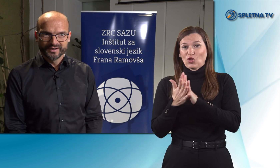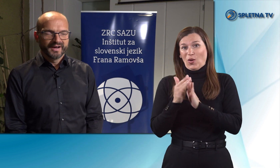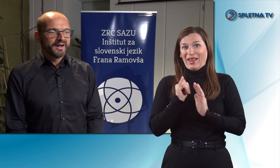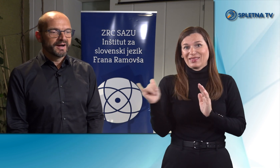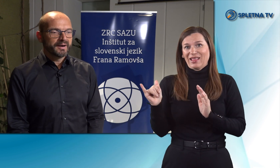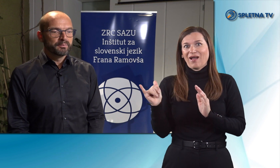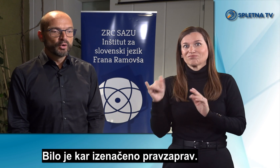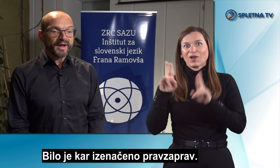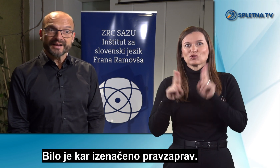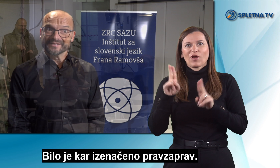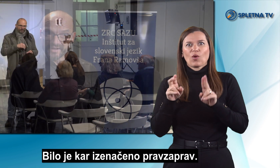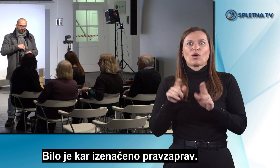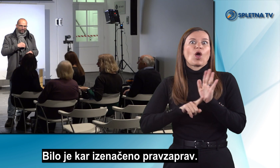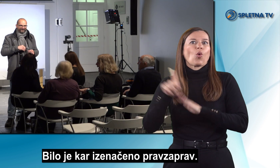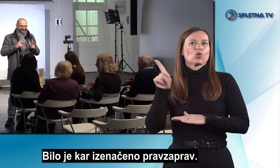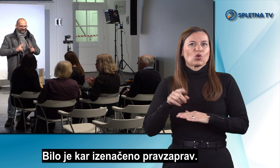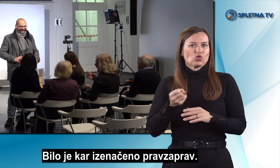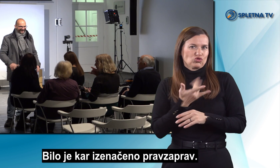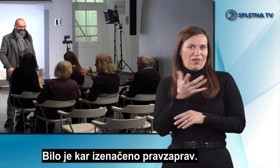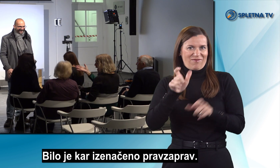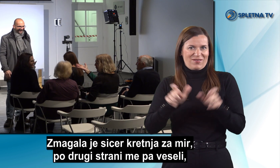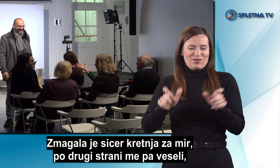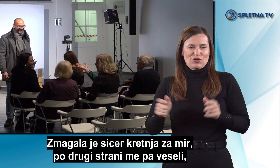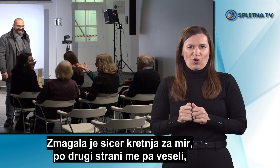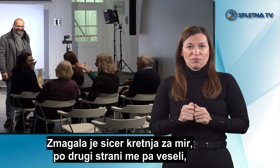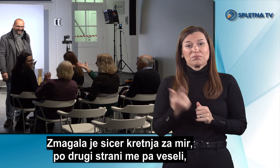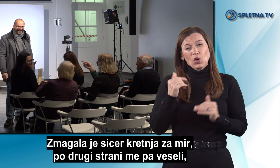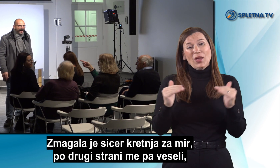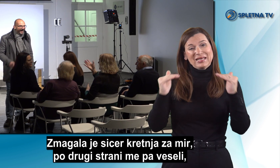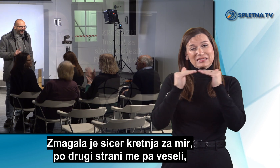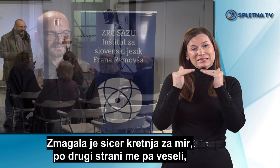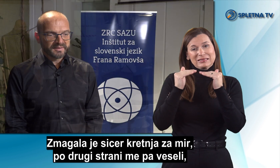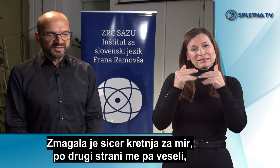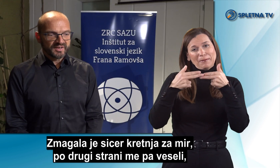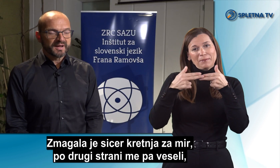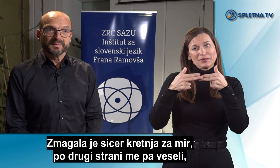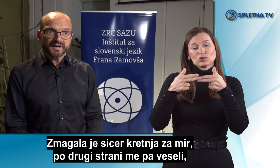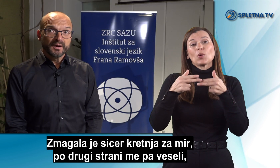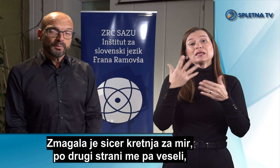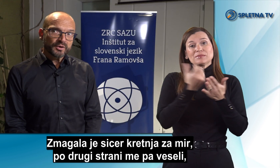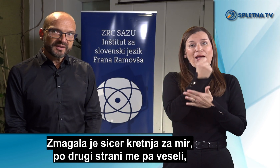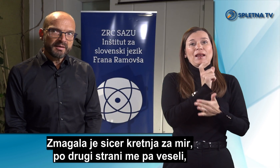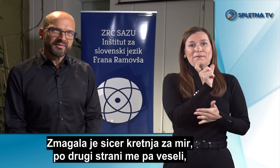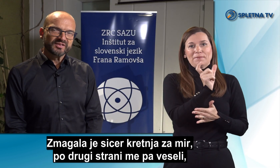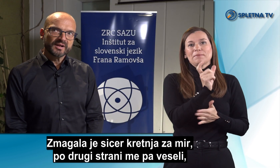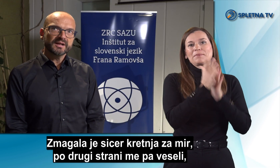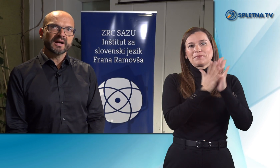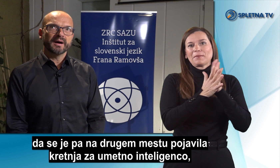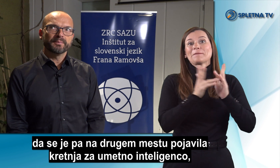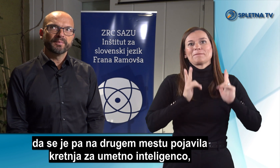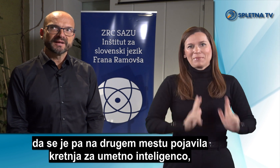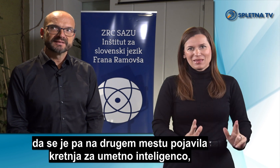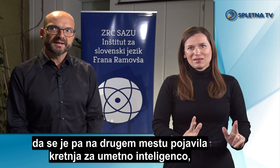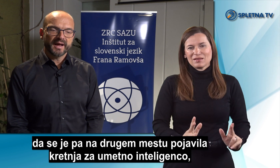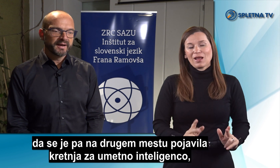število. Bilo je kar izenačeno pravzaprav, zmagala je sicer beseda mir, po drugi strani pa veseli,